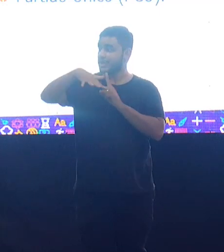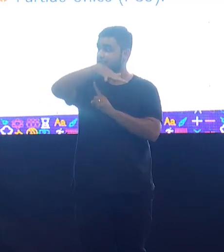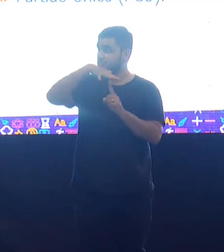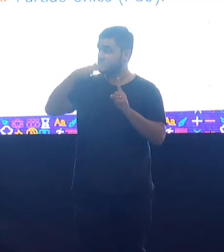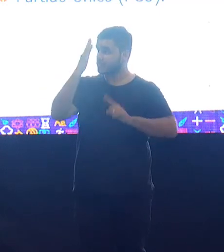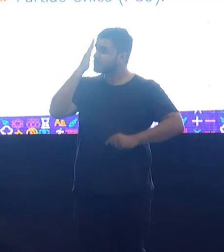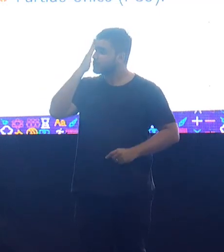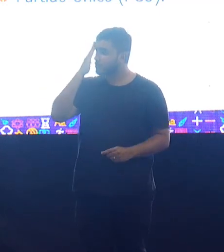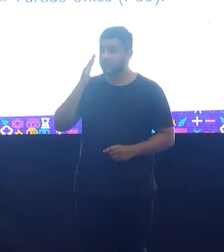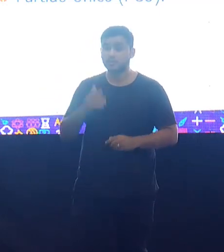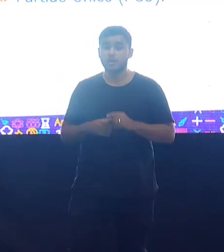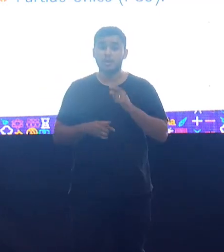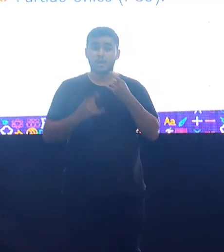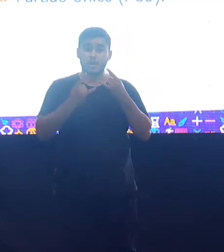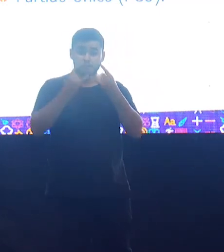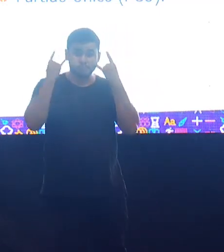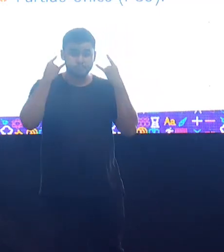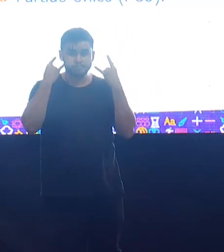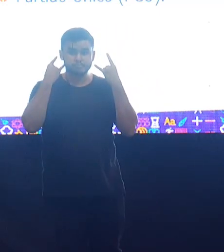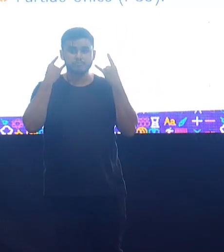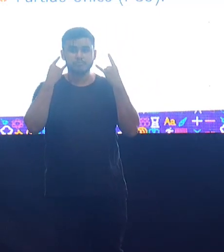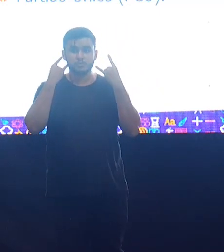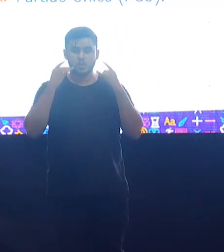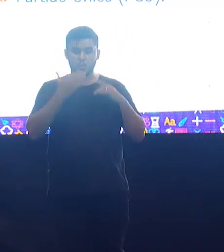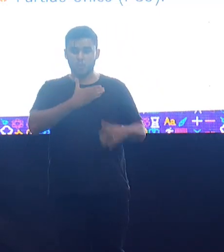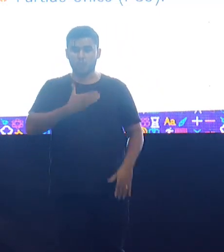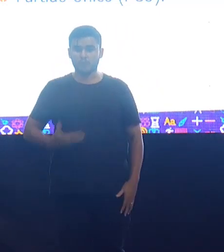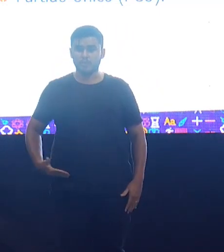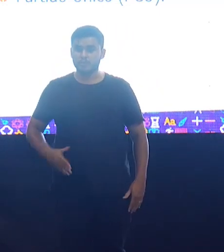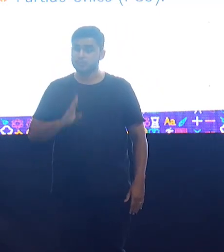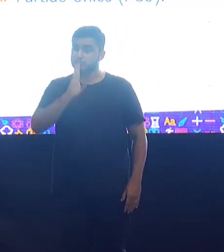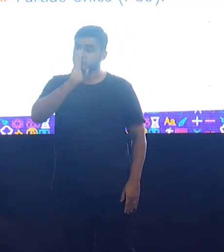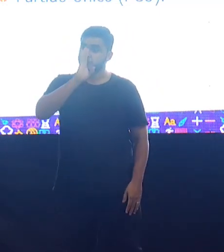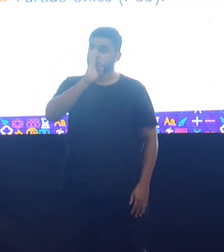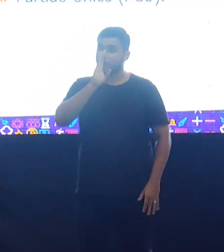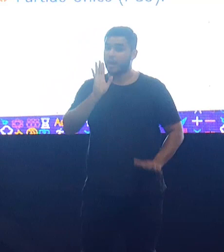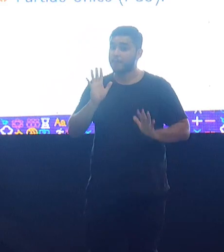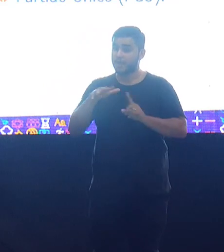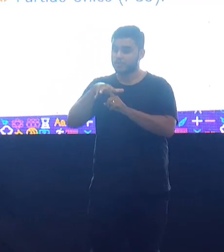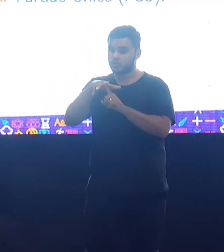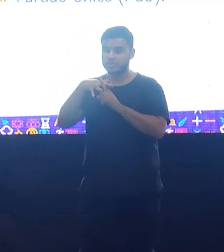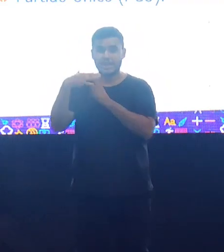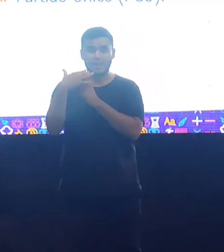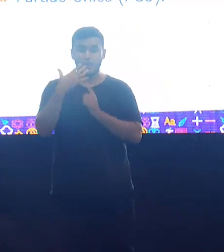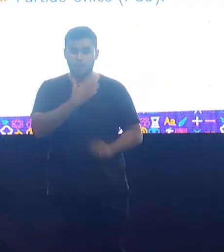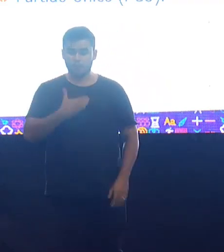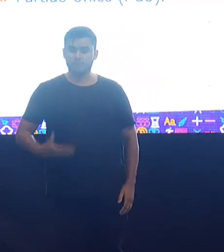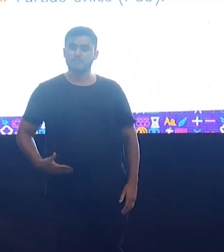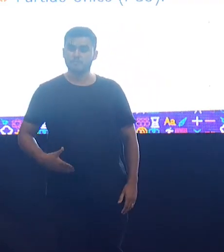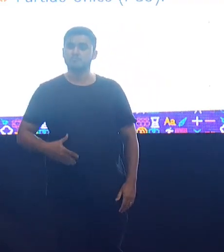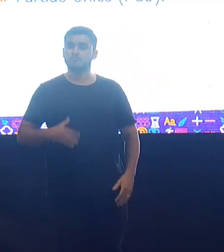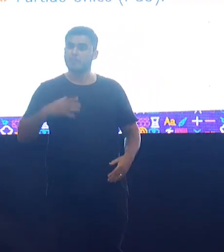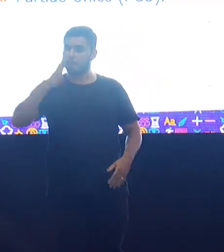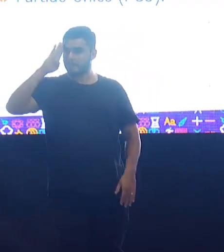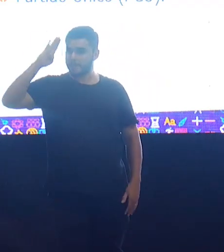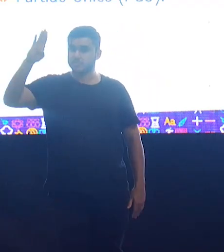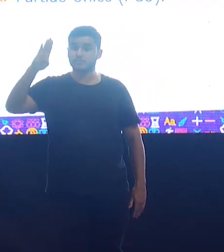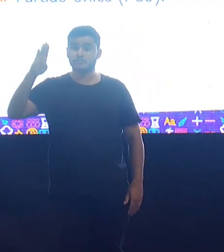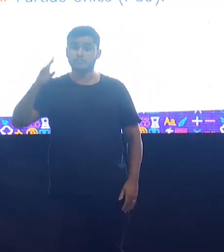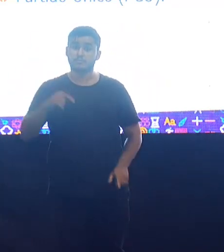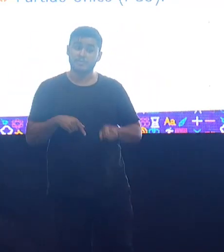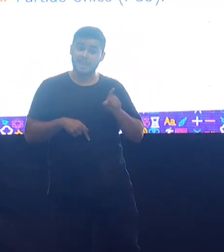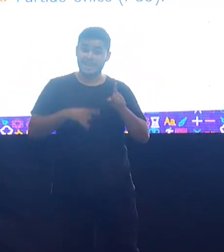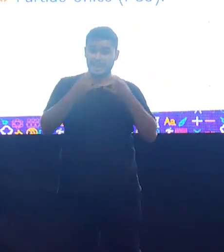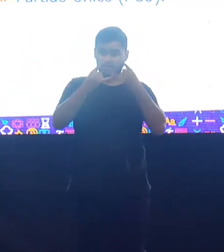Estado é mínimo, no socialismo, ele seria máximo. No capitalismo, a função do Estado garantir a